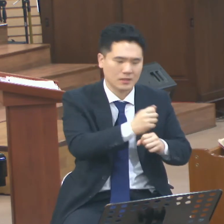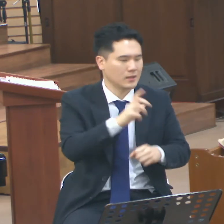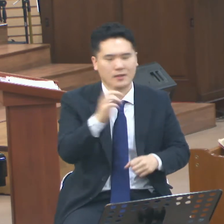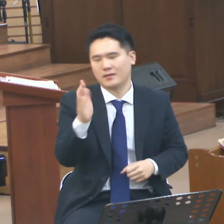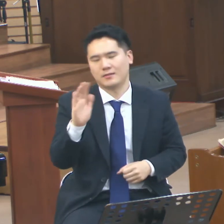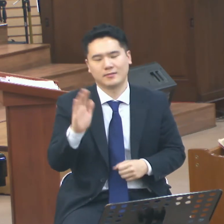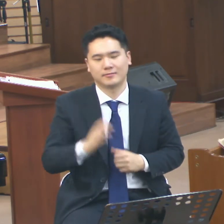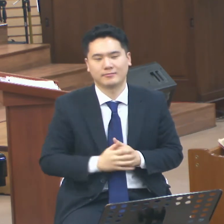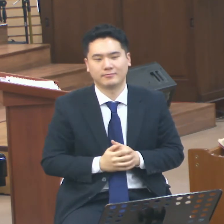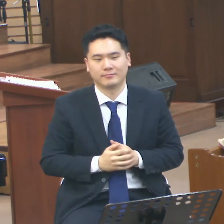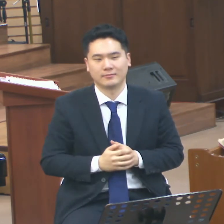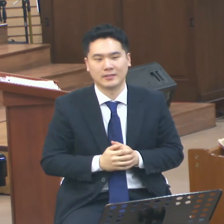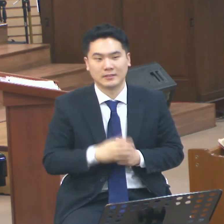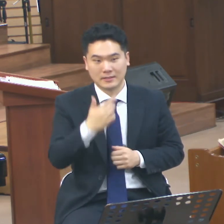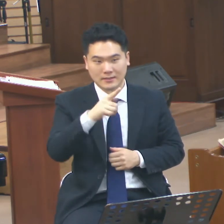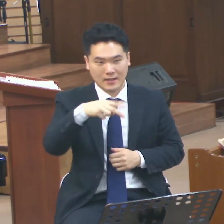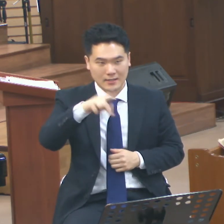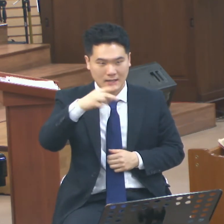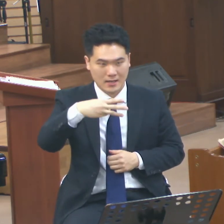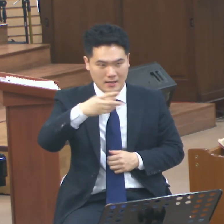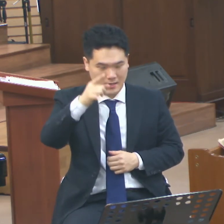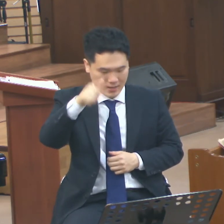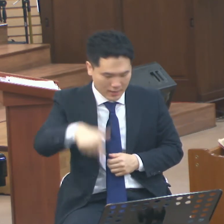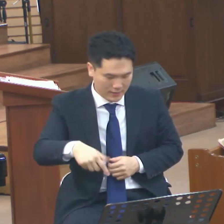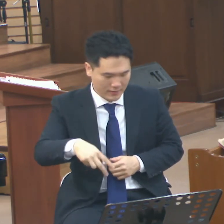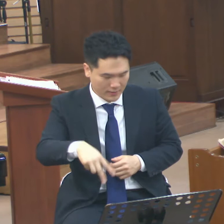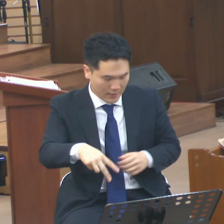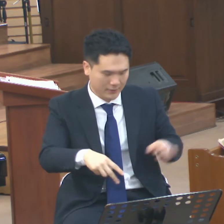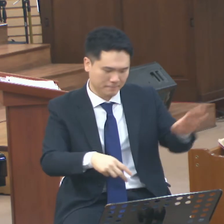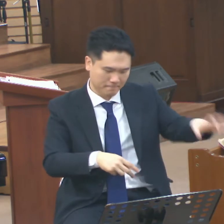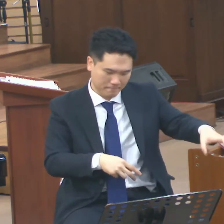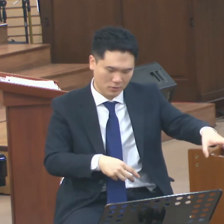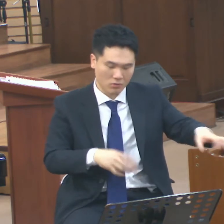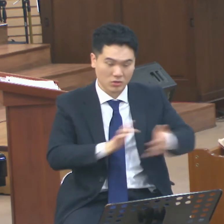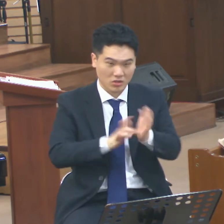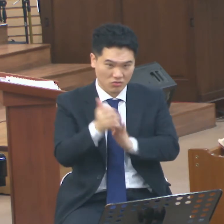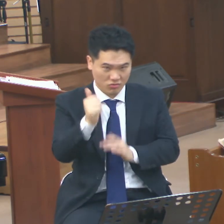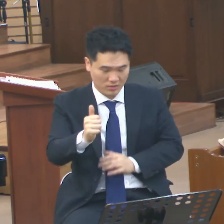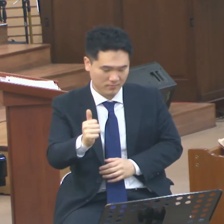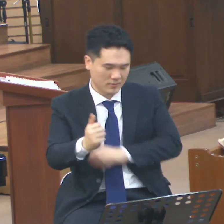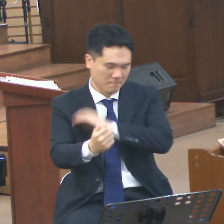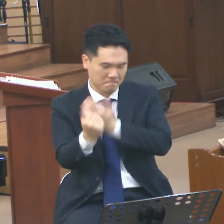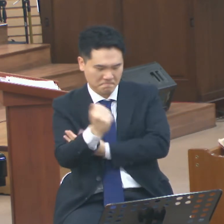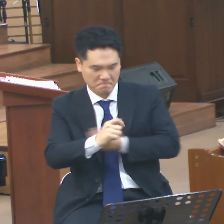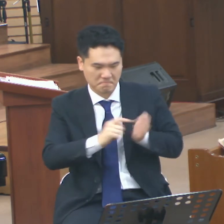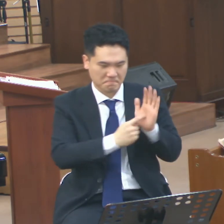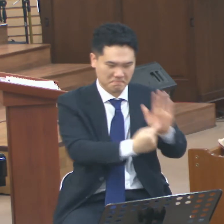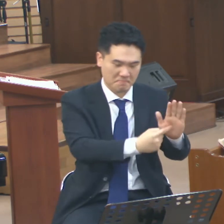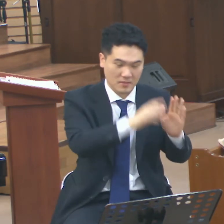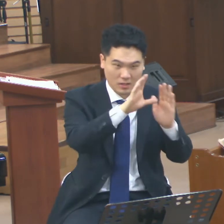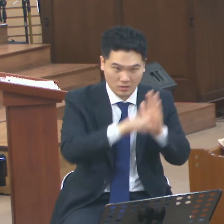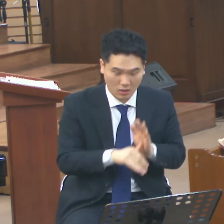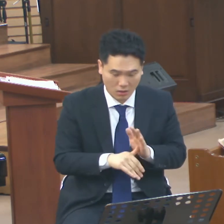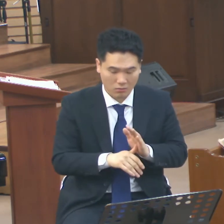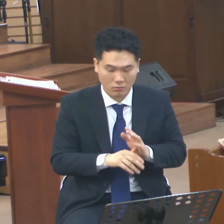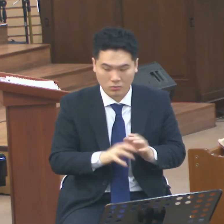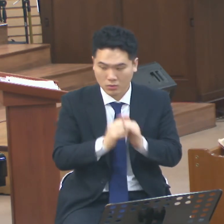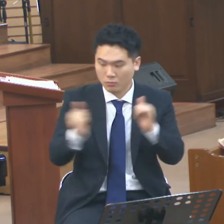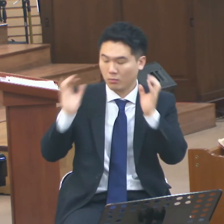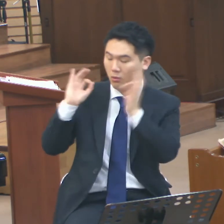소개되어 있는데, 나사렛에서 예수님이 권능을 행할 때 사람들 중에 누가 이렇게 얘기했어요. 이 사람 마리아 아들 목수